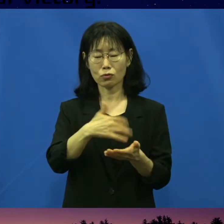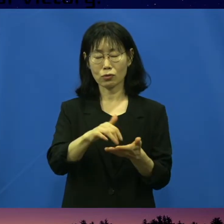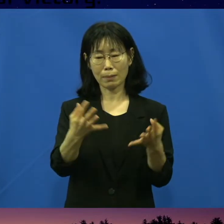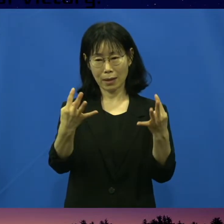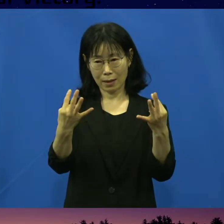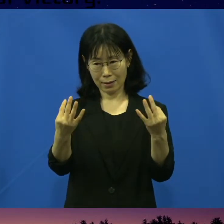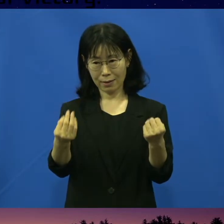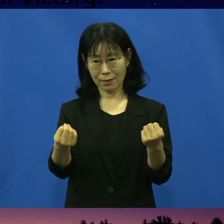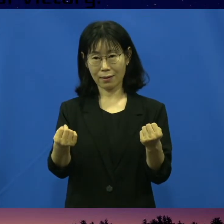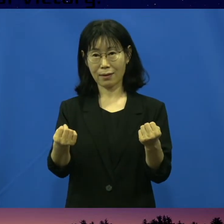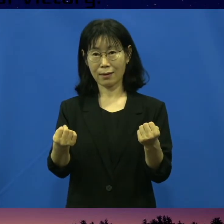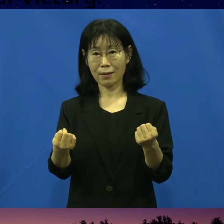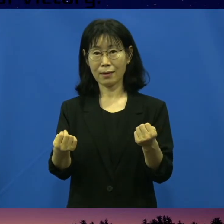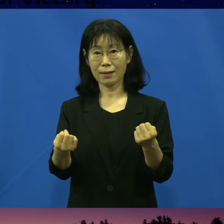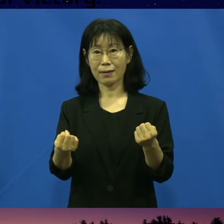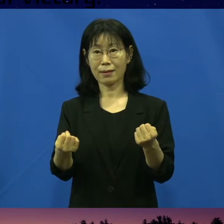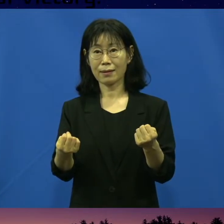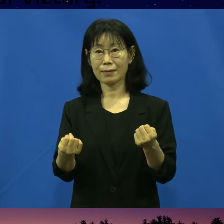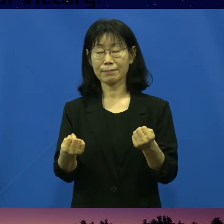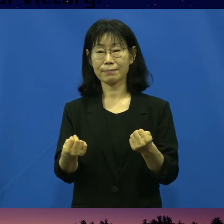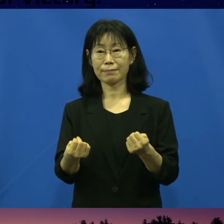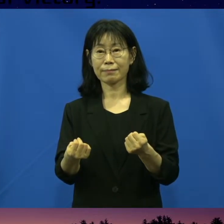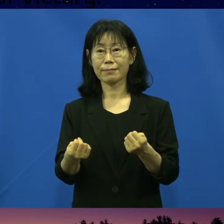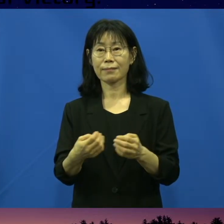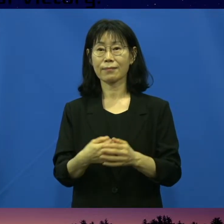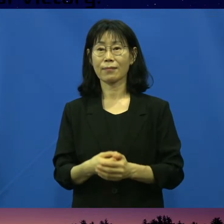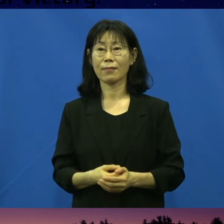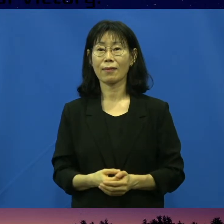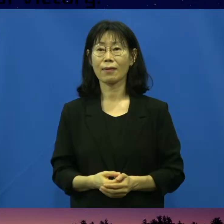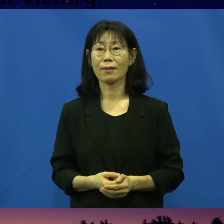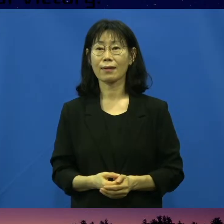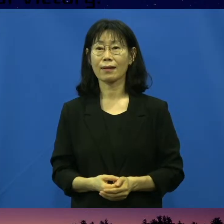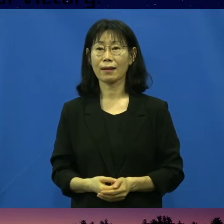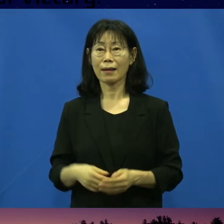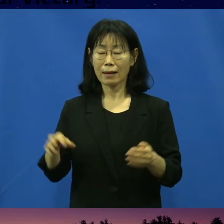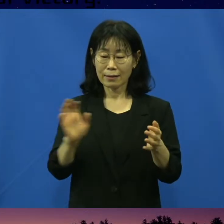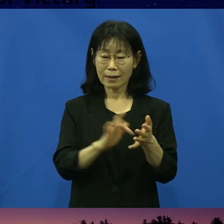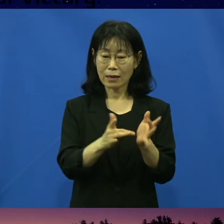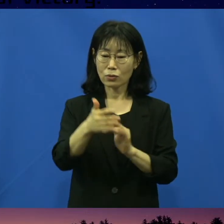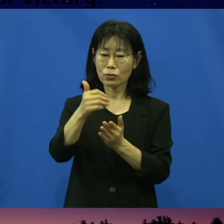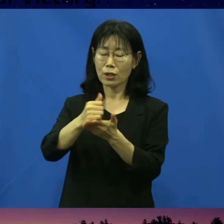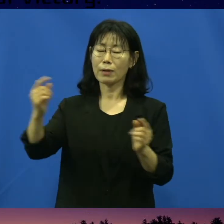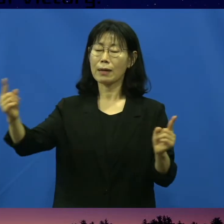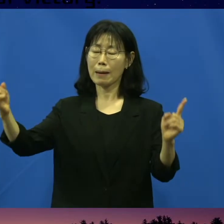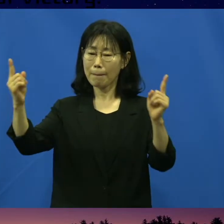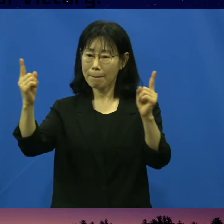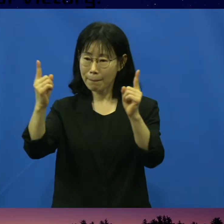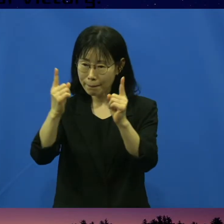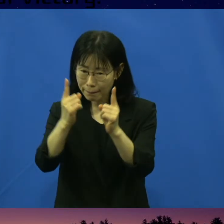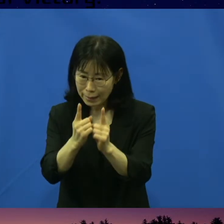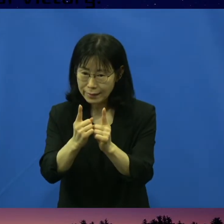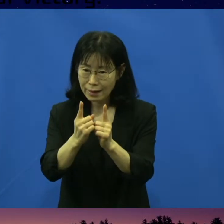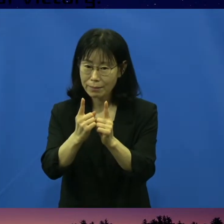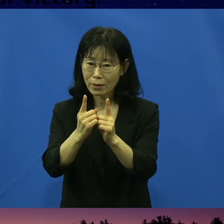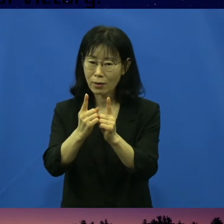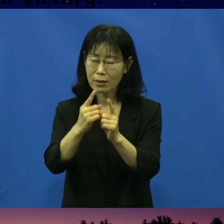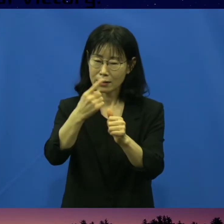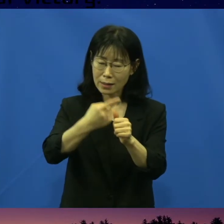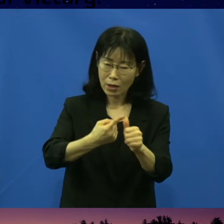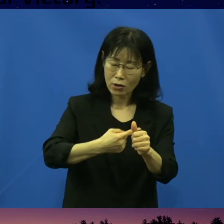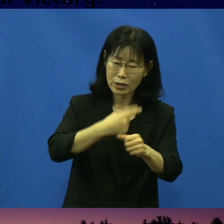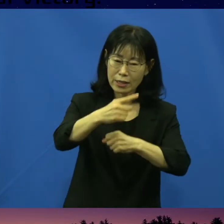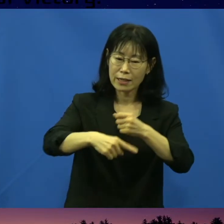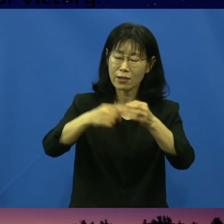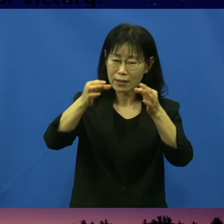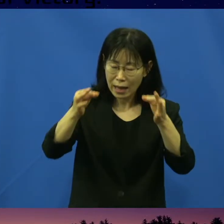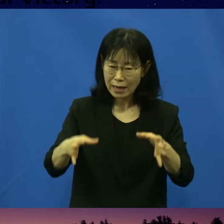복음에 반응하고 한 인생이 예수를 발견하고 1년 안에 그 인생이 현격하게 변한 걸 제가